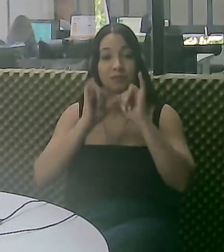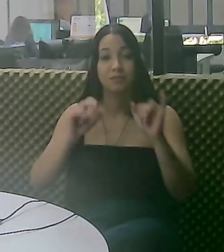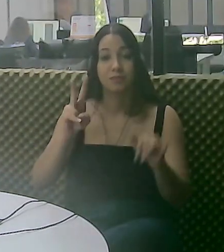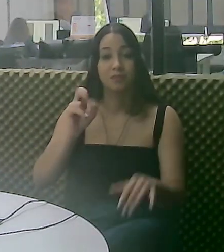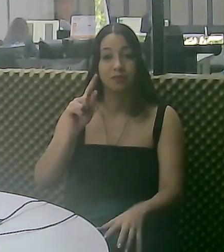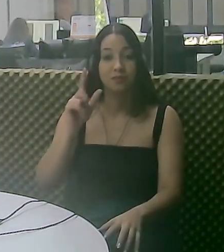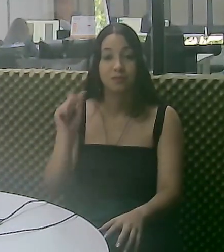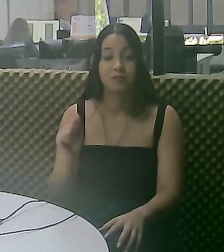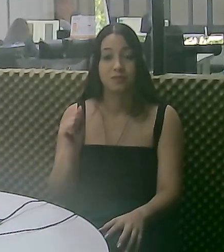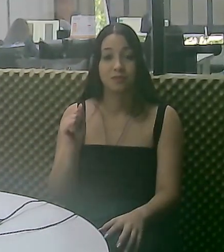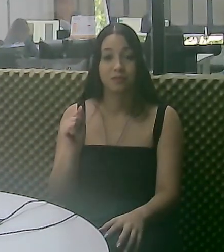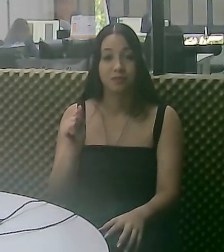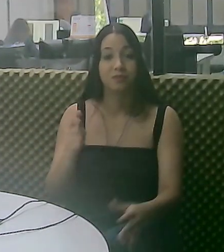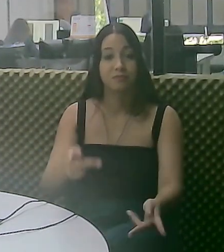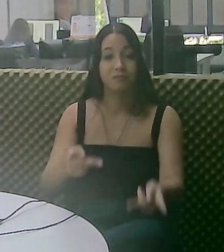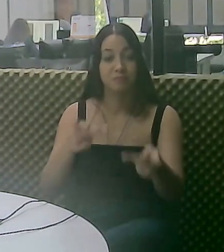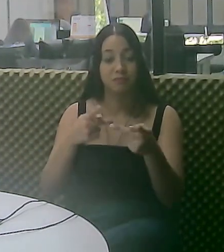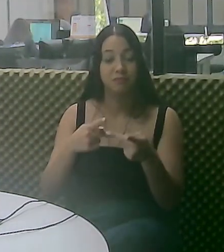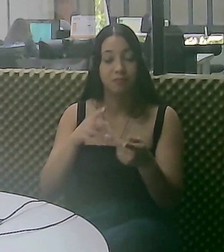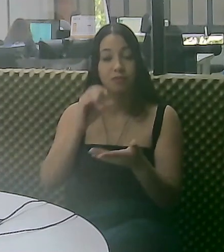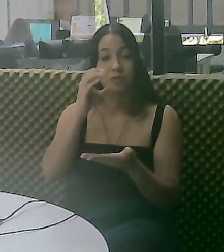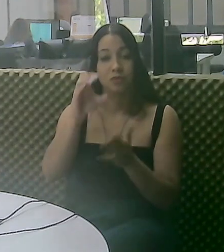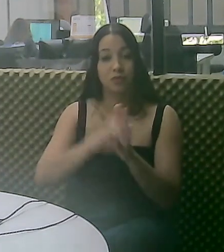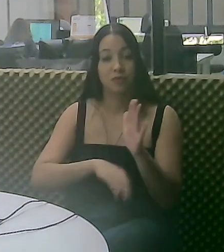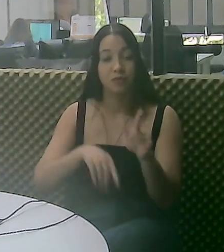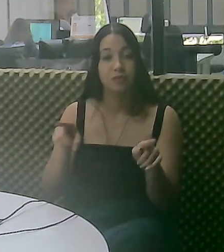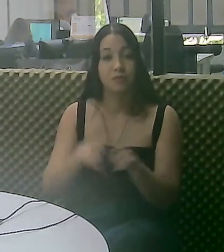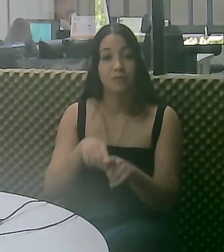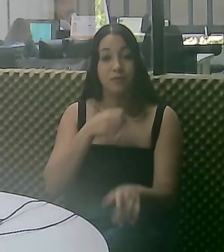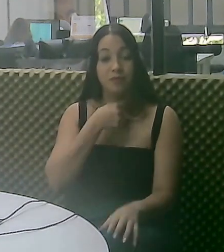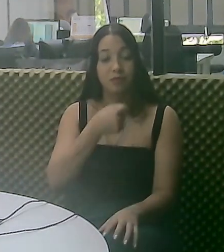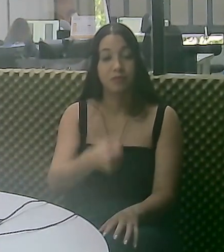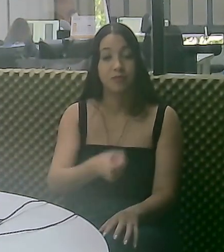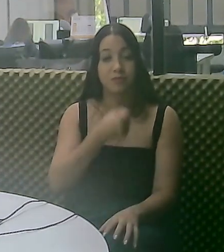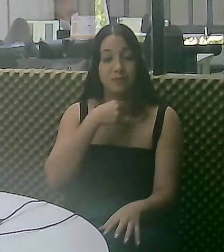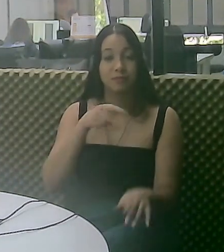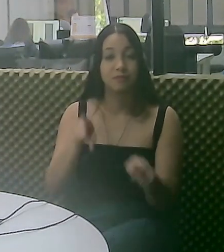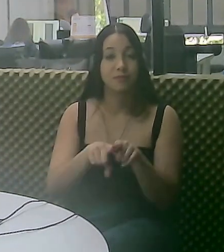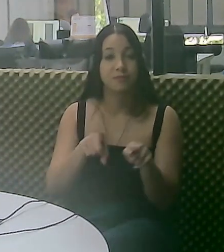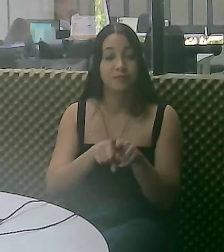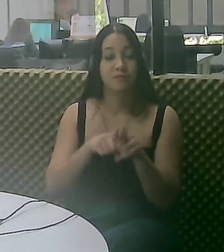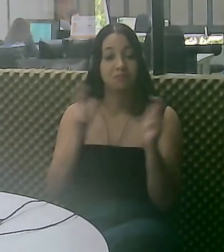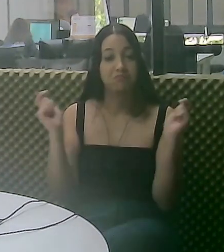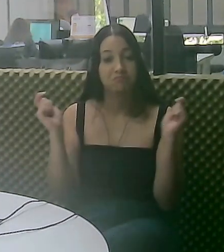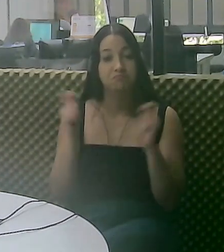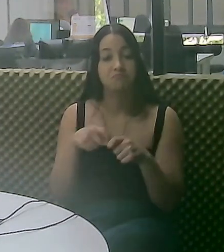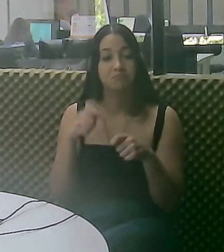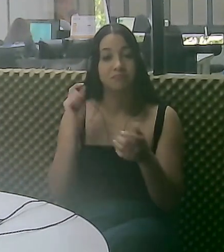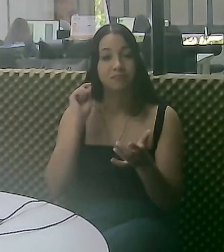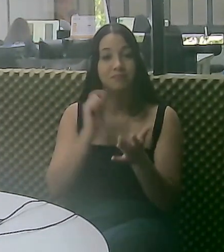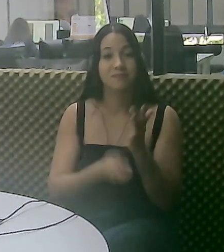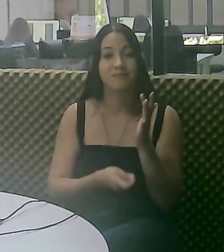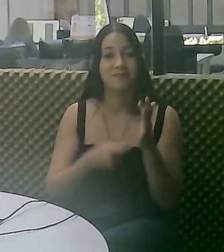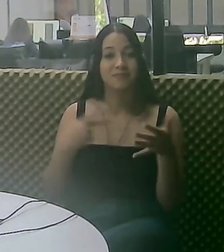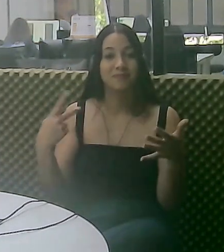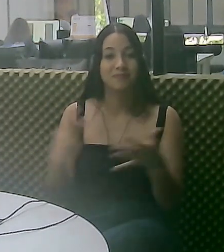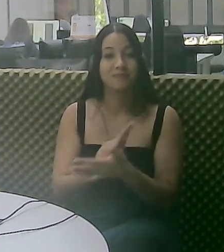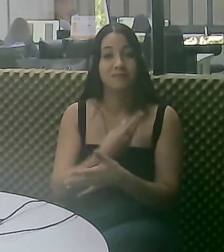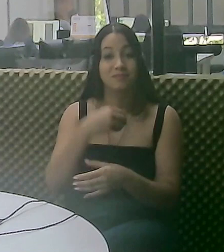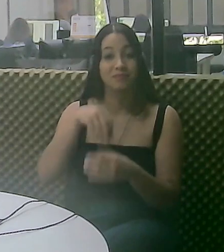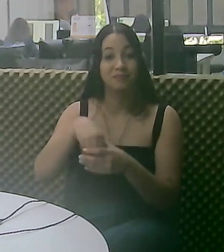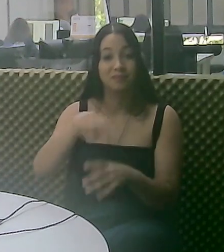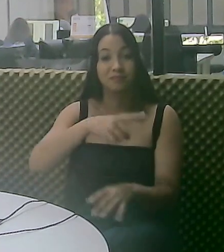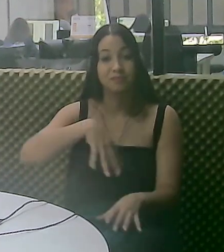de emprego, recepção de currículos, realização de entrevistas e até mesmo possibilita que as contratações sejam feitas no